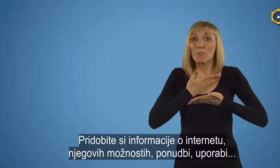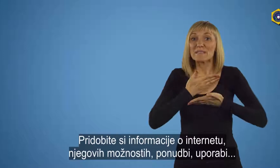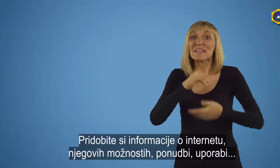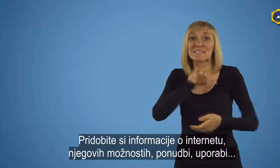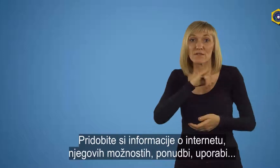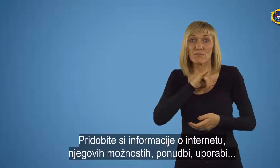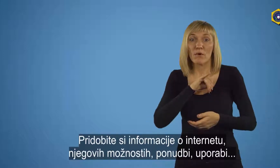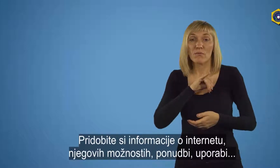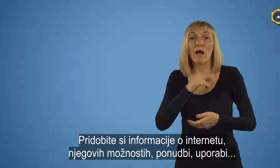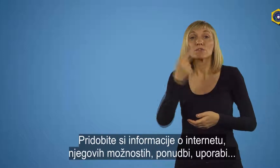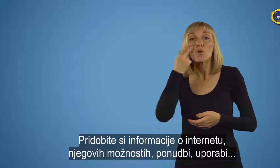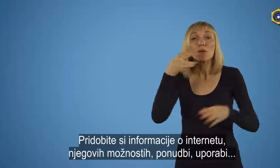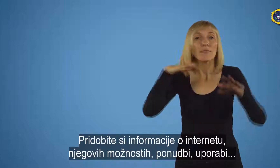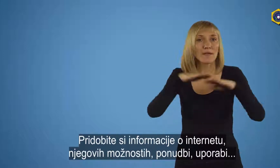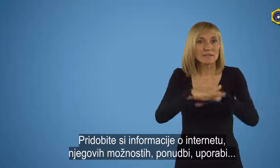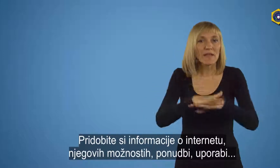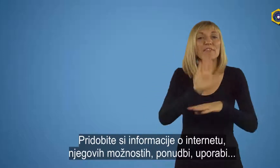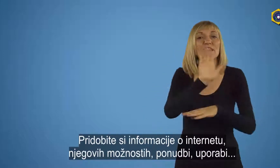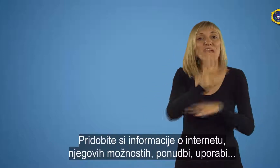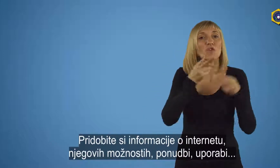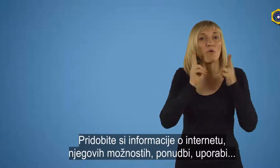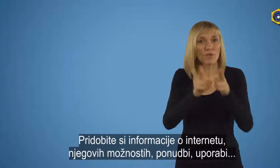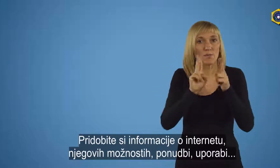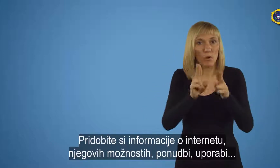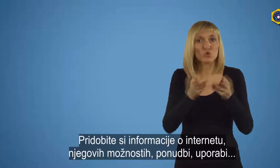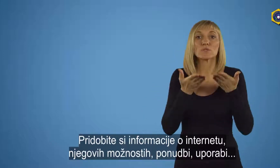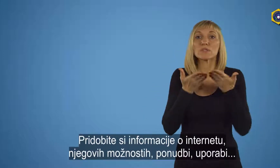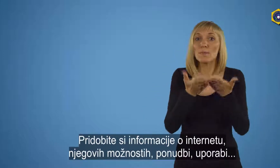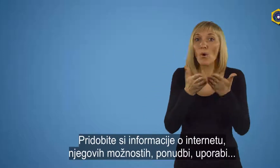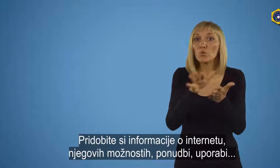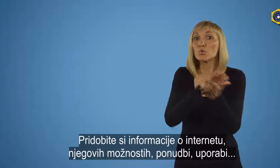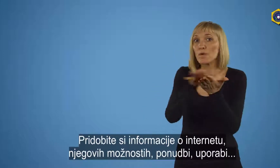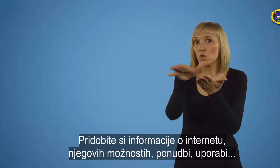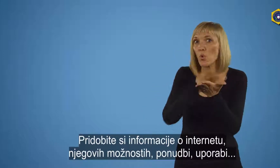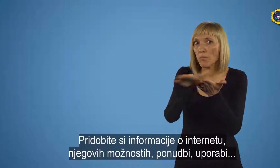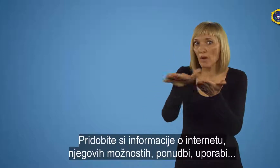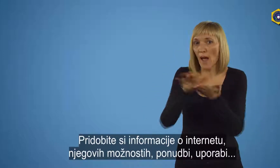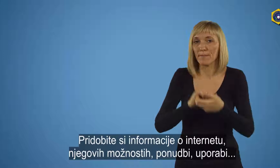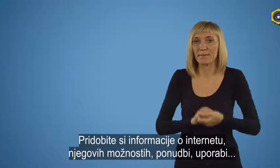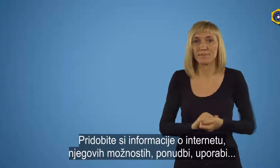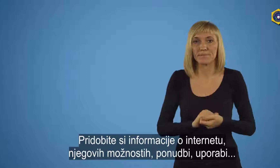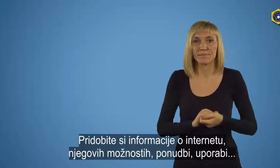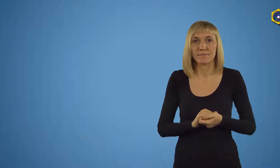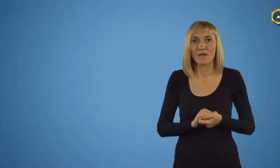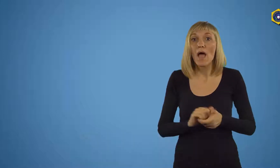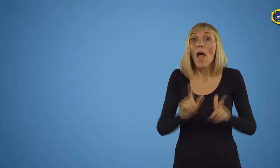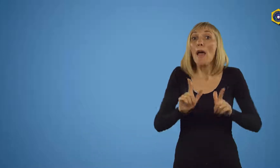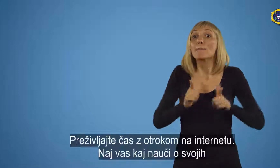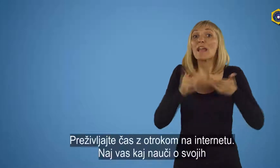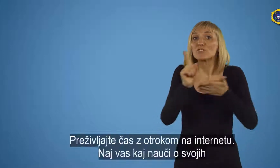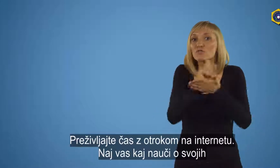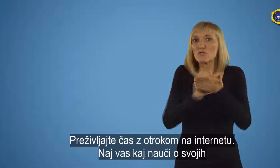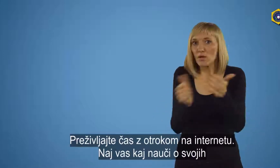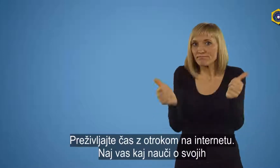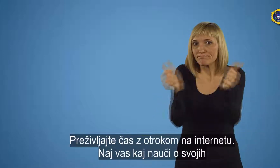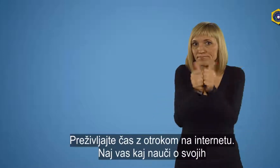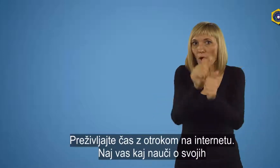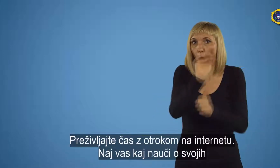Pridobite si informacije o internetu, njegovih možnostih, ponudbi, uporabi. Preživljajte čas z otrokom